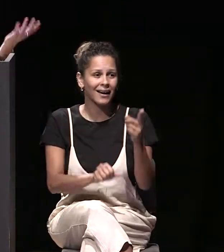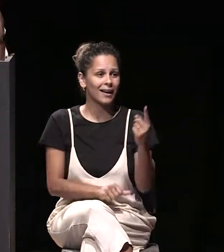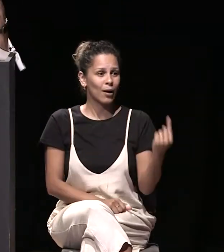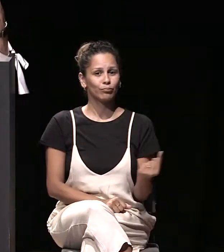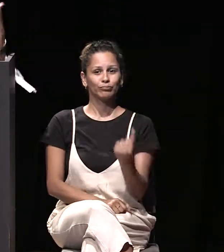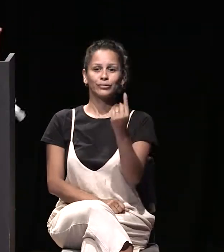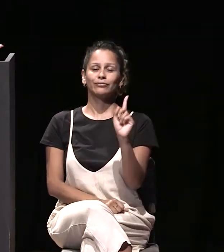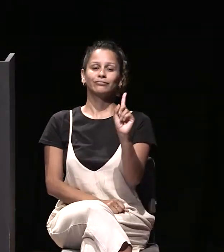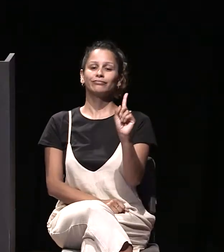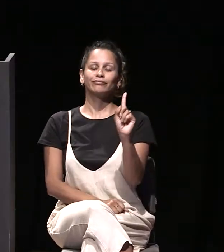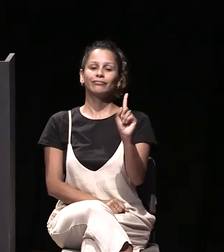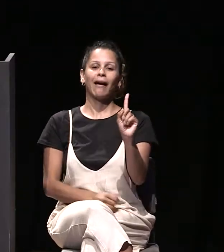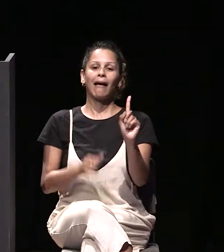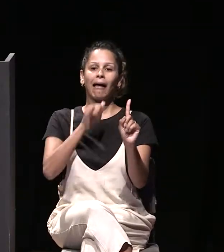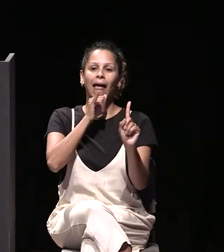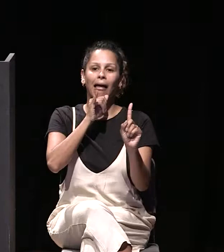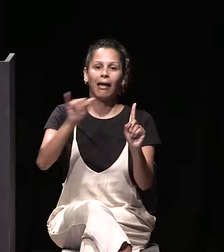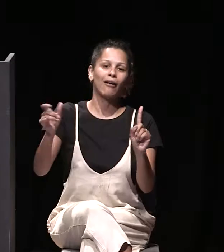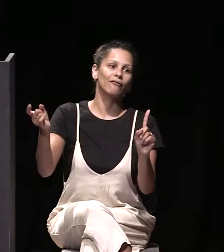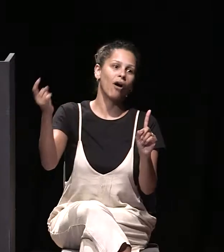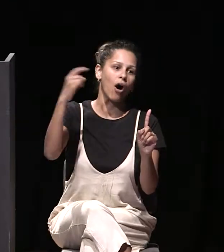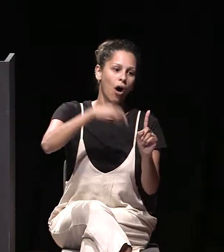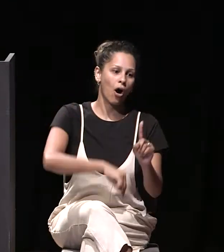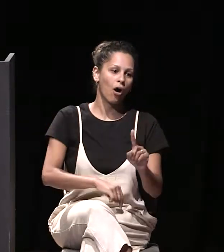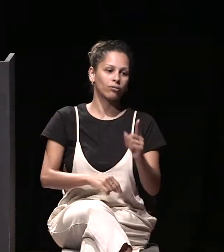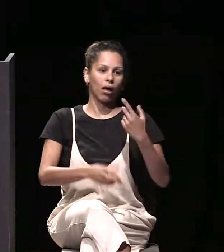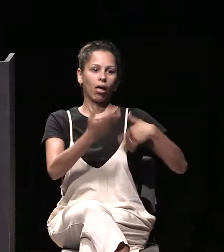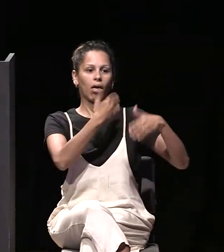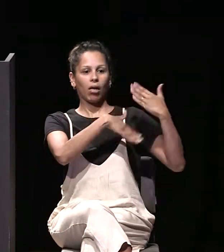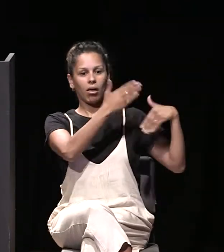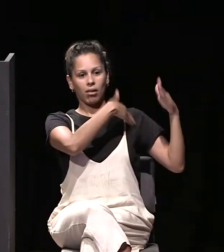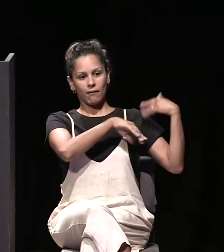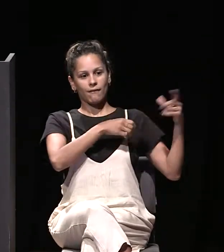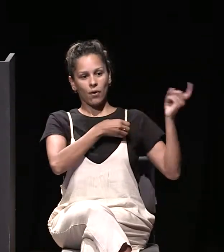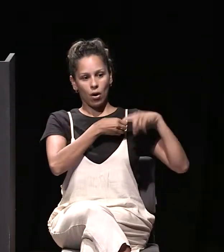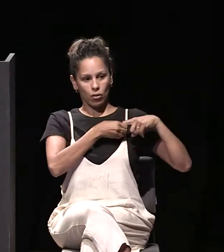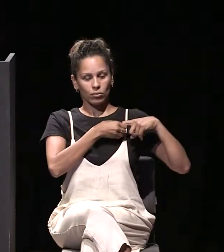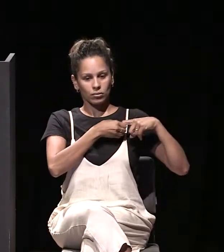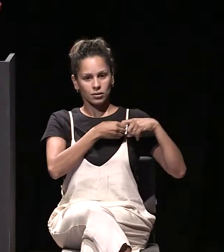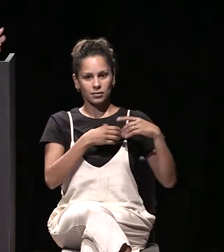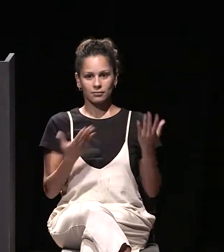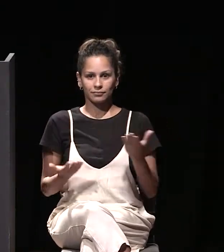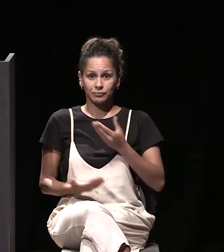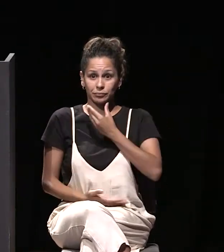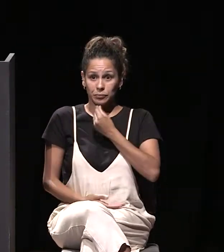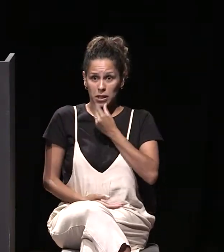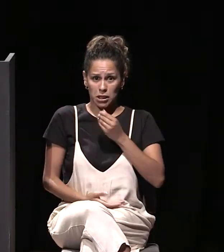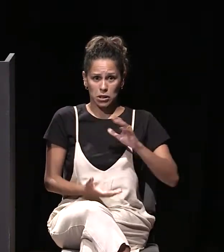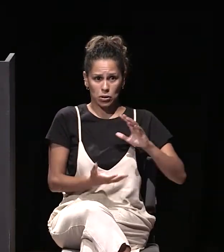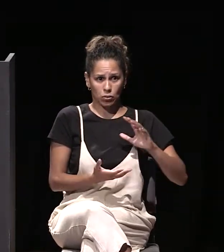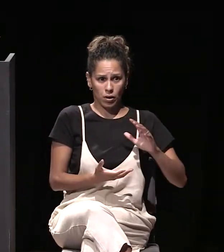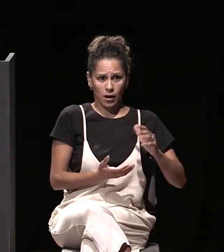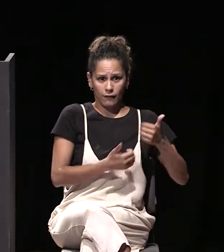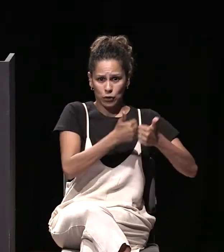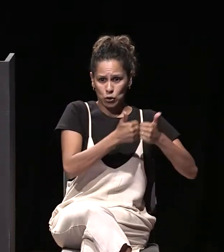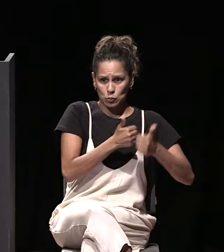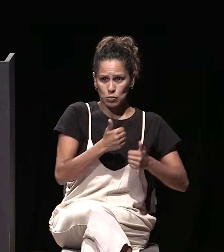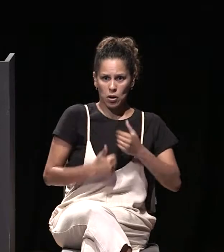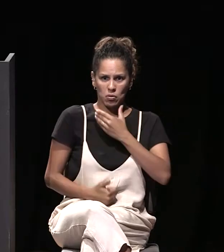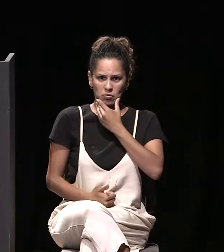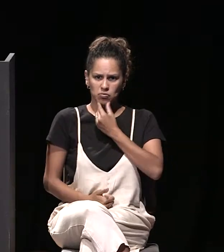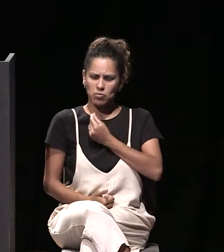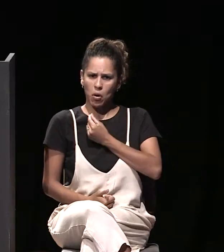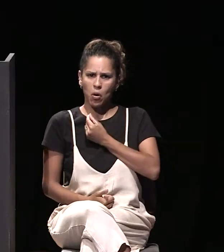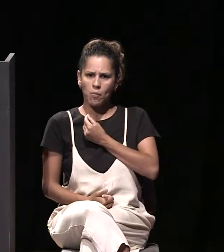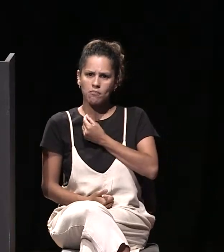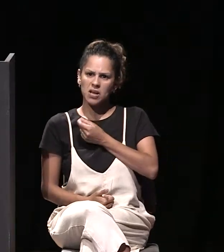fala retoma-se toda essa questão das cores. Menino tem que jogar bola, homem não leva desaforo para